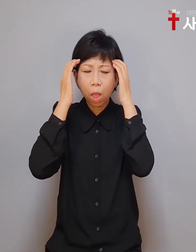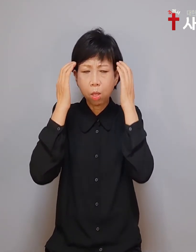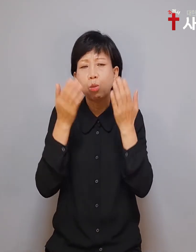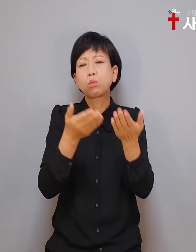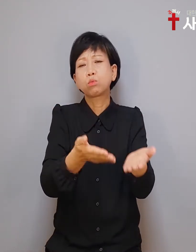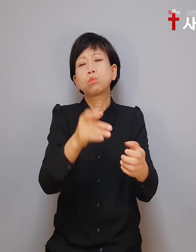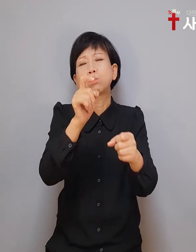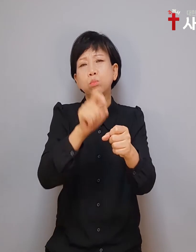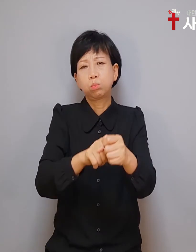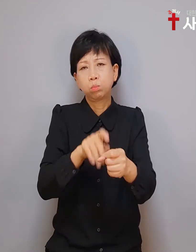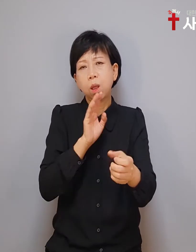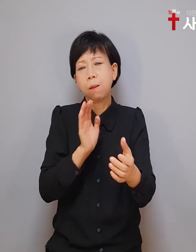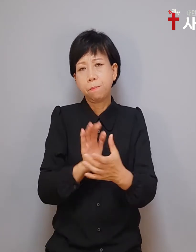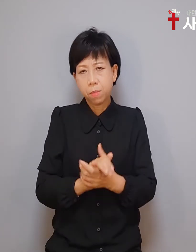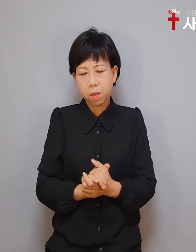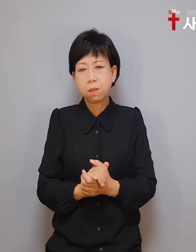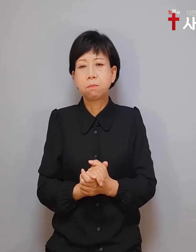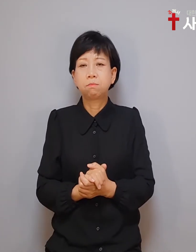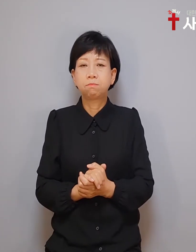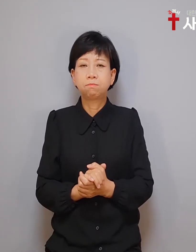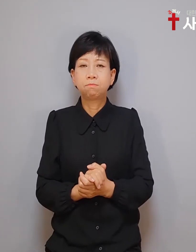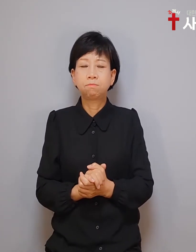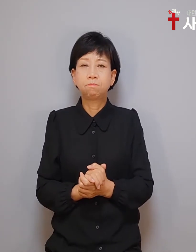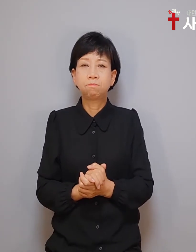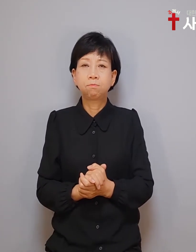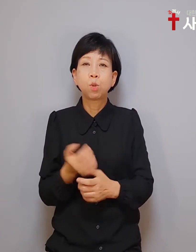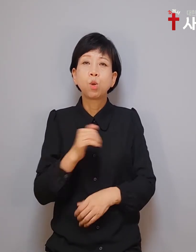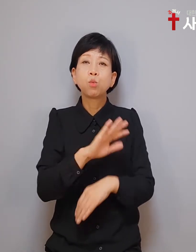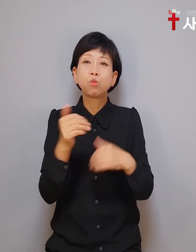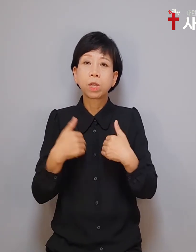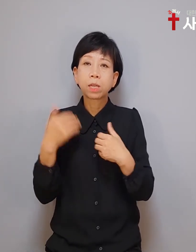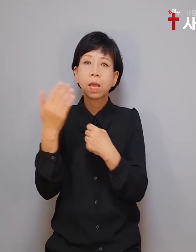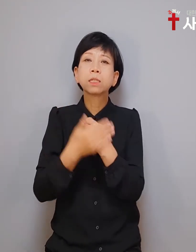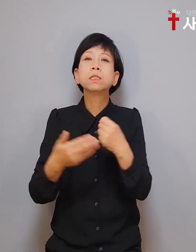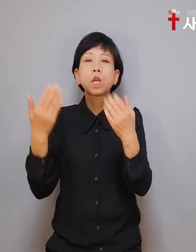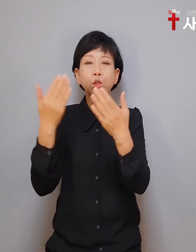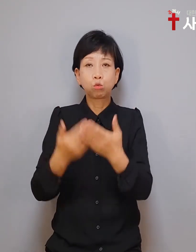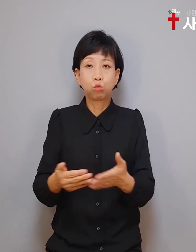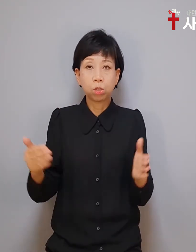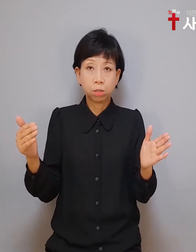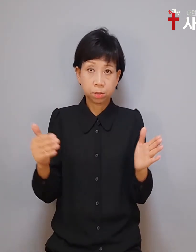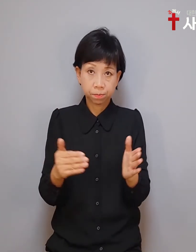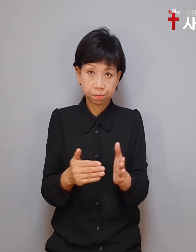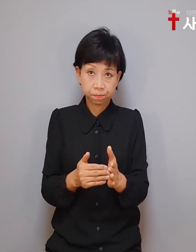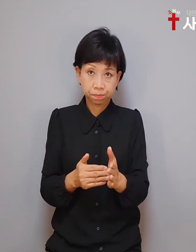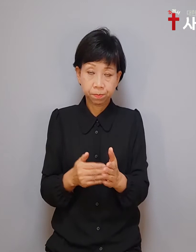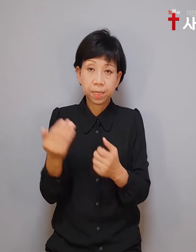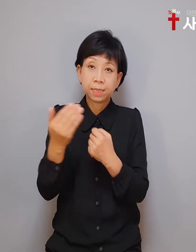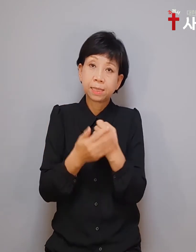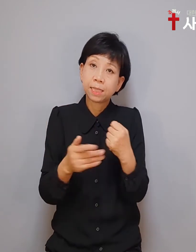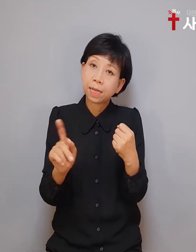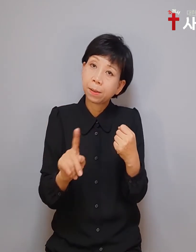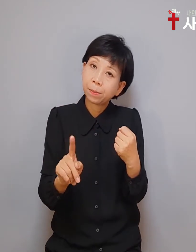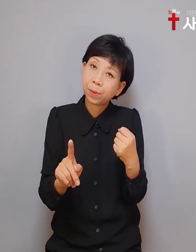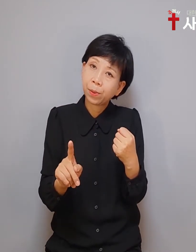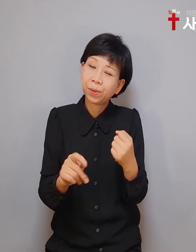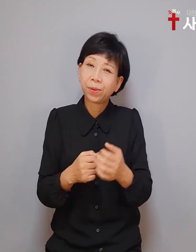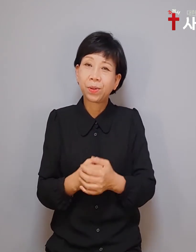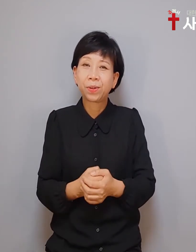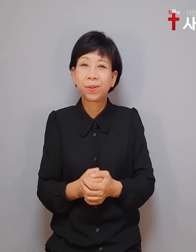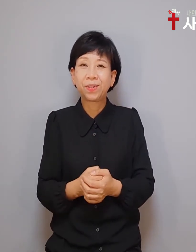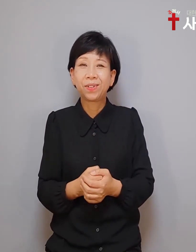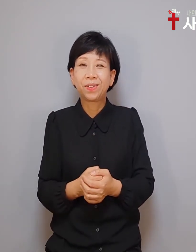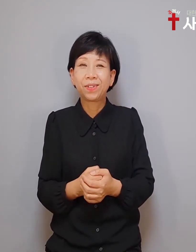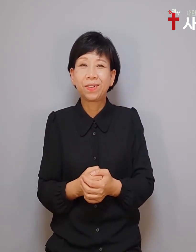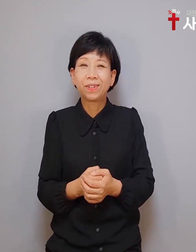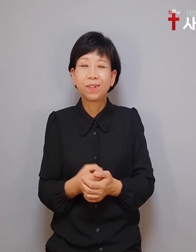하심이라. 아멘. 우리에게 은혜를 주셨다는 거예요. 여러분, 어떤 은혜일까요? 우리가